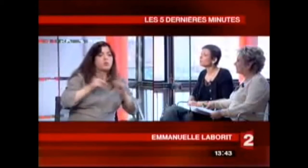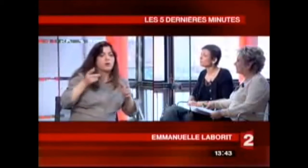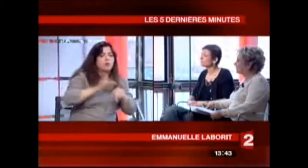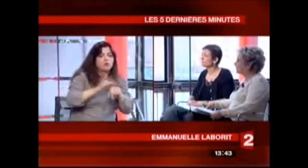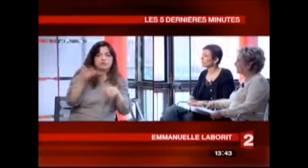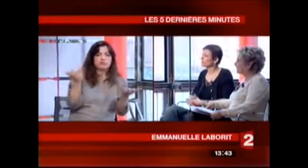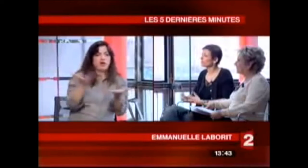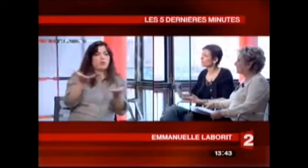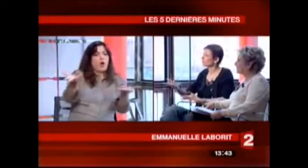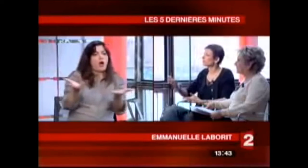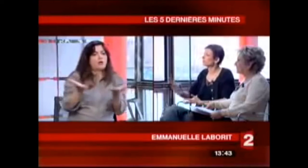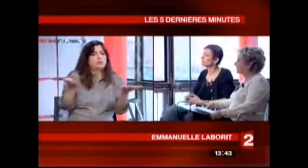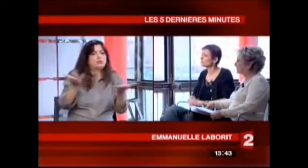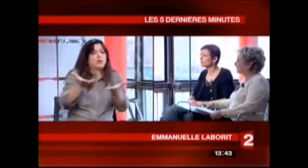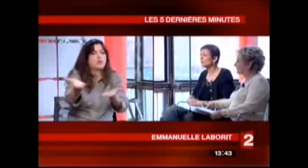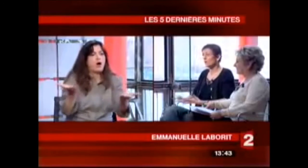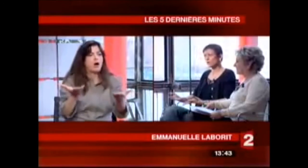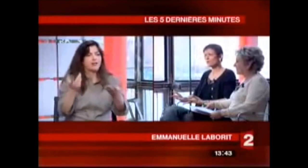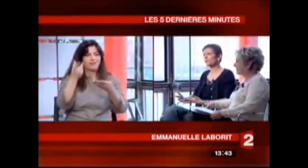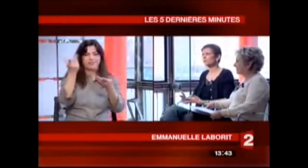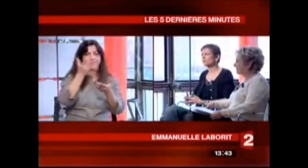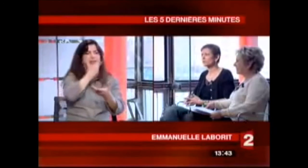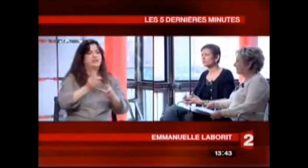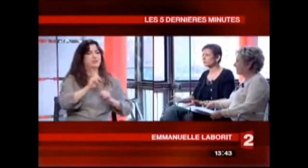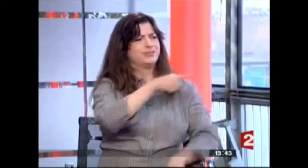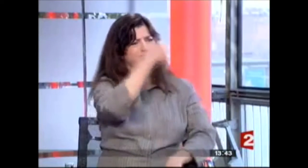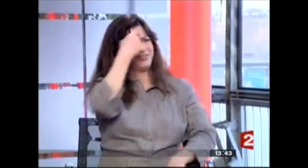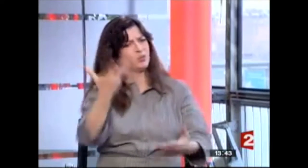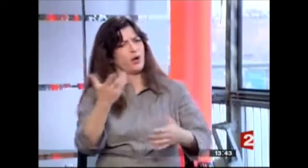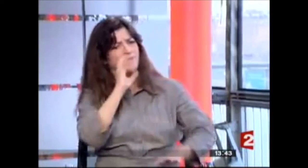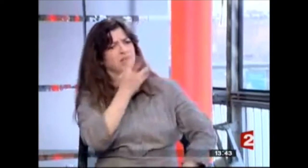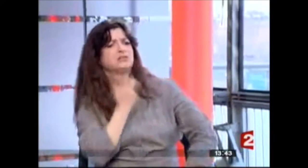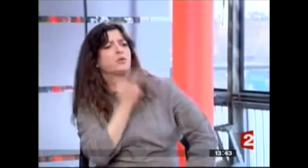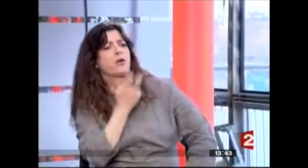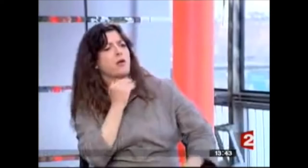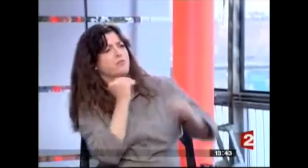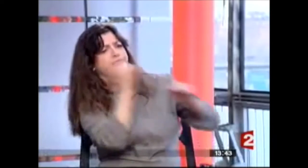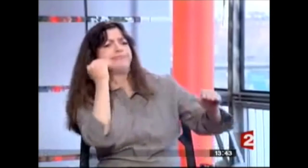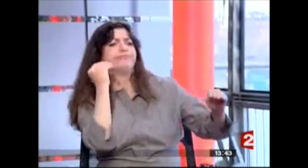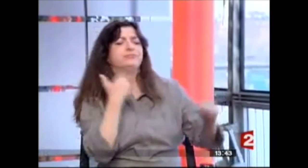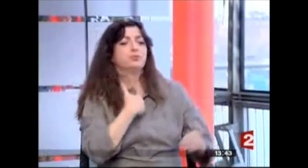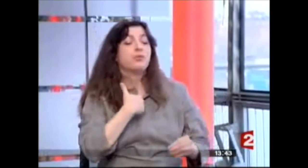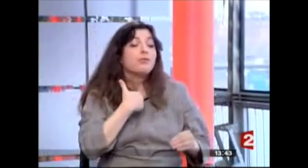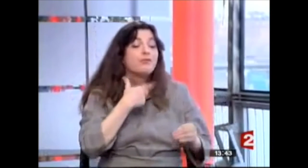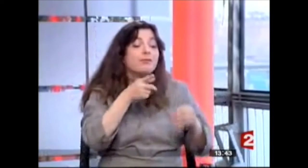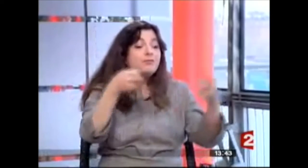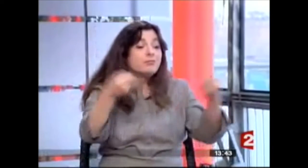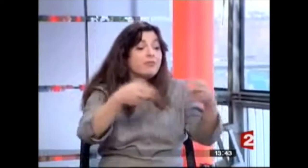les interprètes pour l'Assemblée nationale, il y en a plein qui se sont insurgés en disant mais qu'est-ce que c'est que ces singes à la télévision? Mais nous sommes des citoyens à part entière, ou pas?